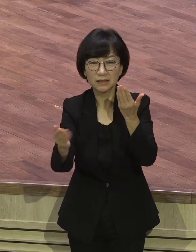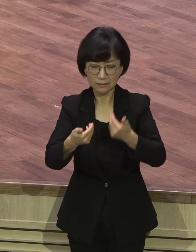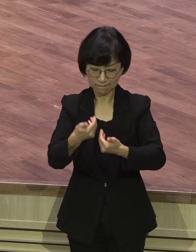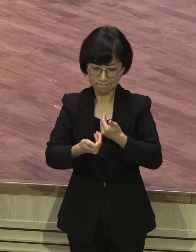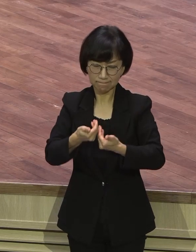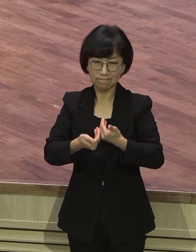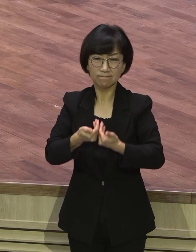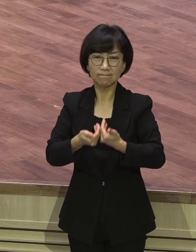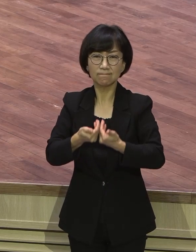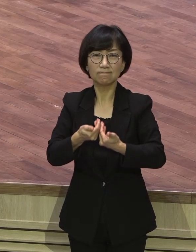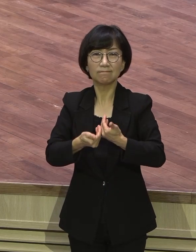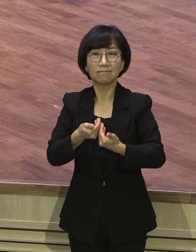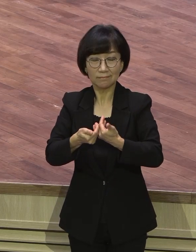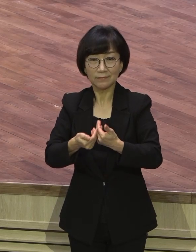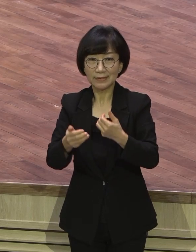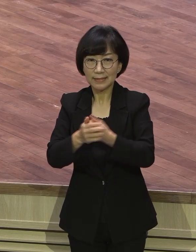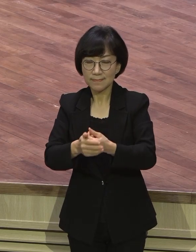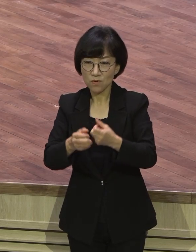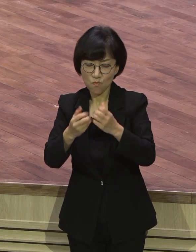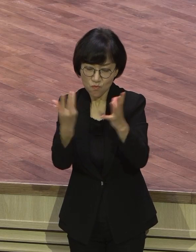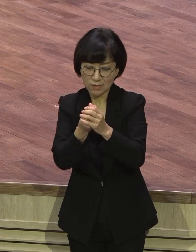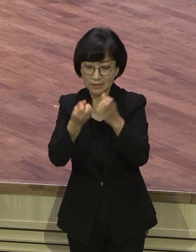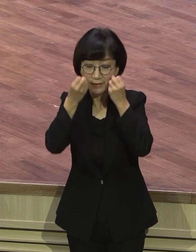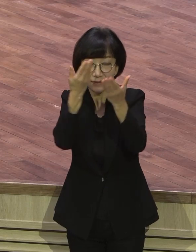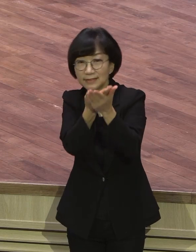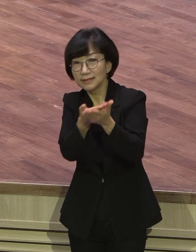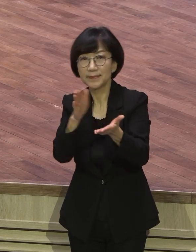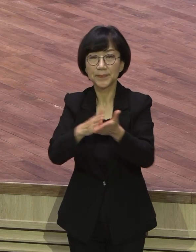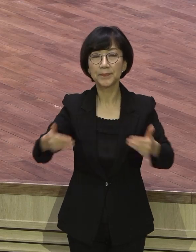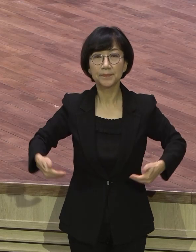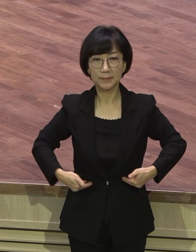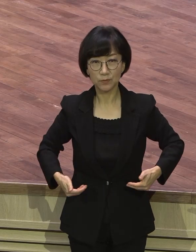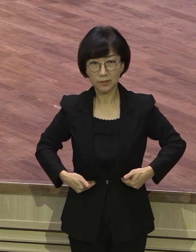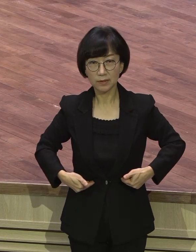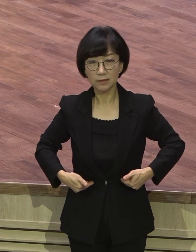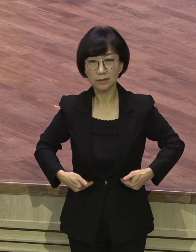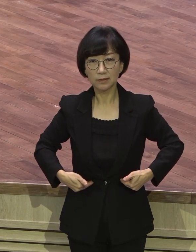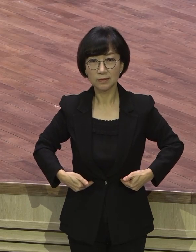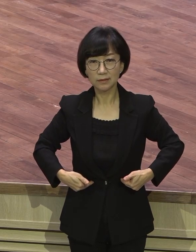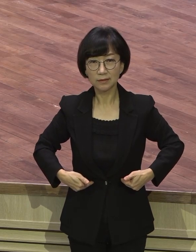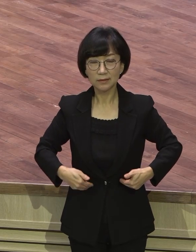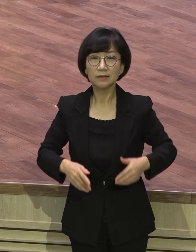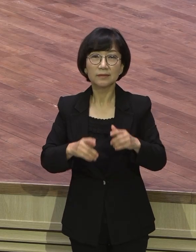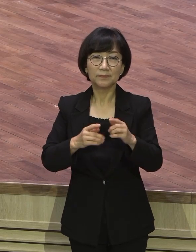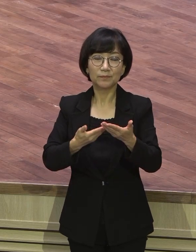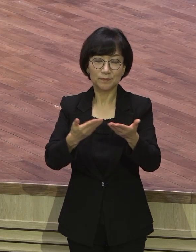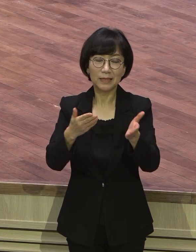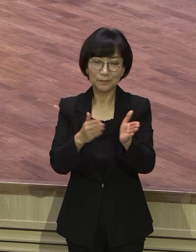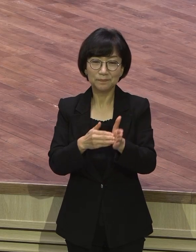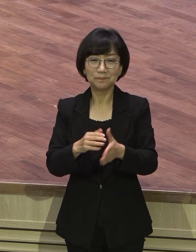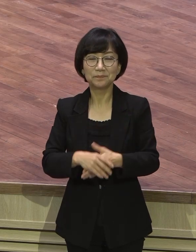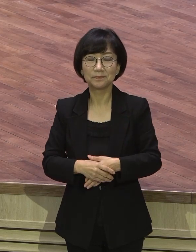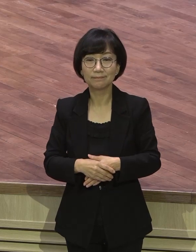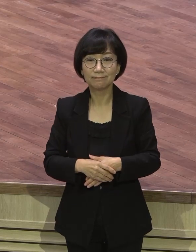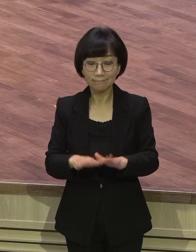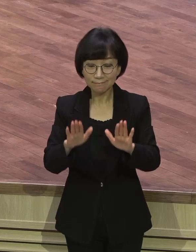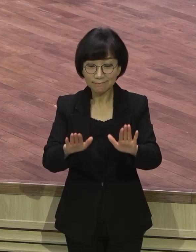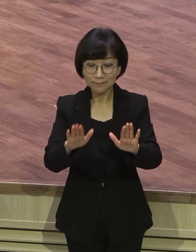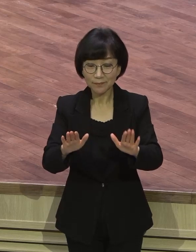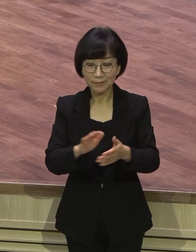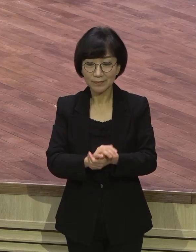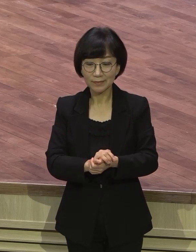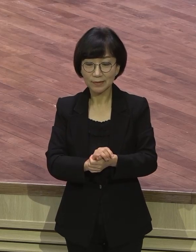철저한 개혁이 필요하다라고 하는 사실을 말씀하셨습니다. 그러면서 이